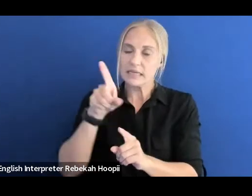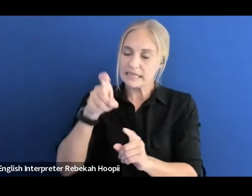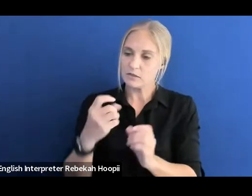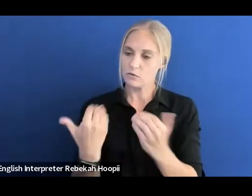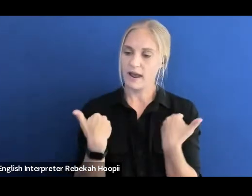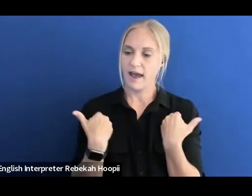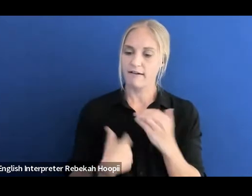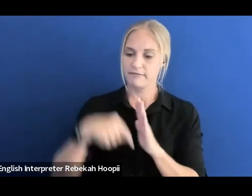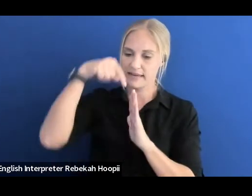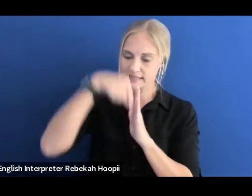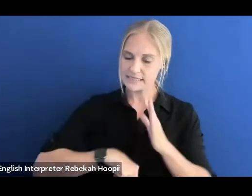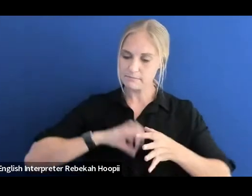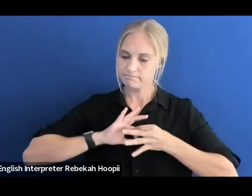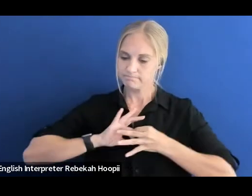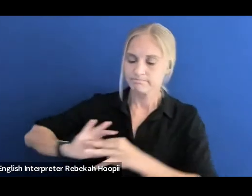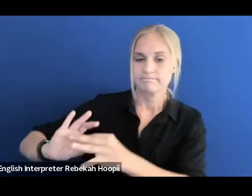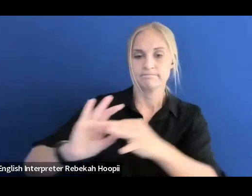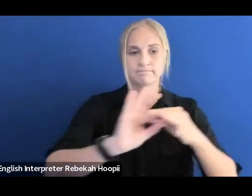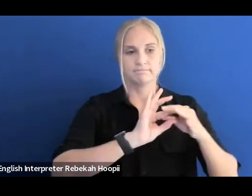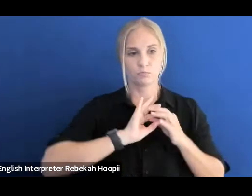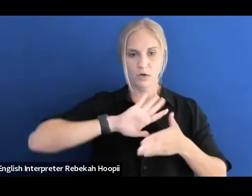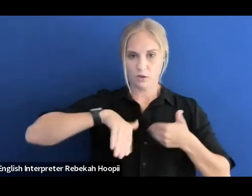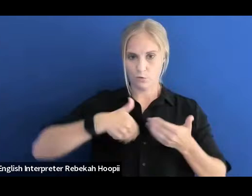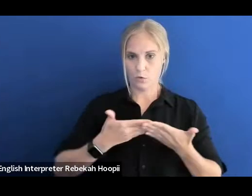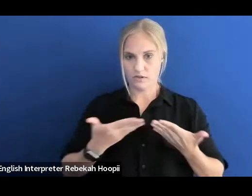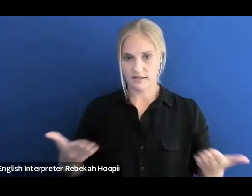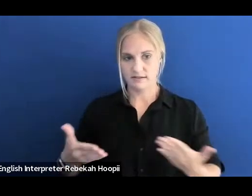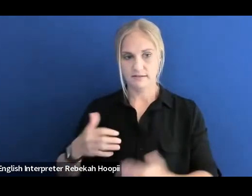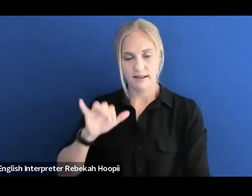all things. And that's what the puli is going to be.